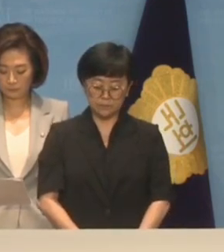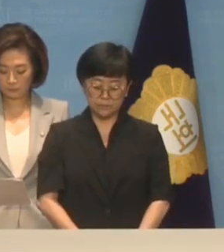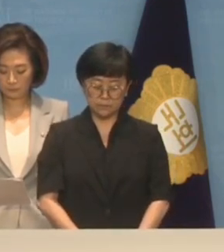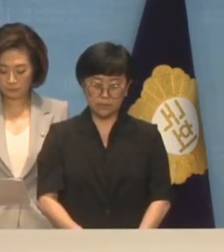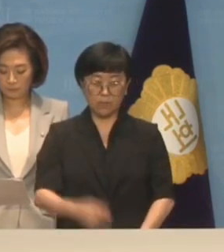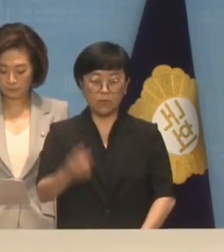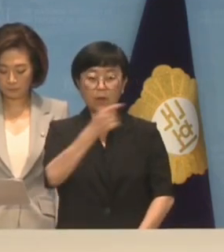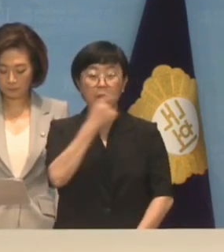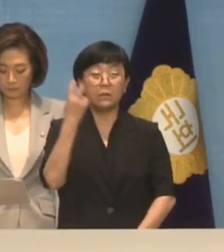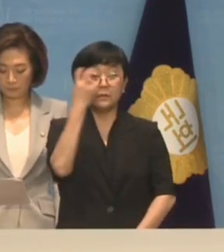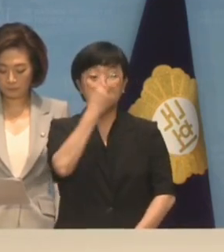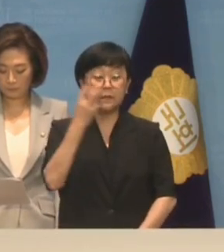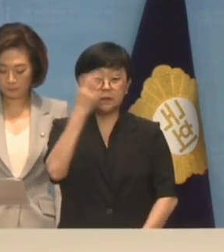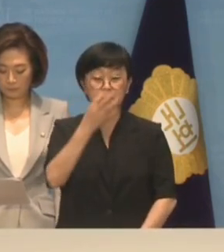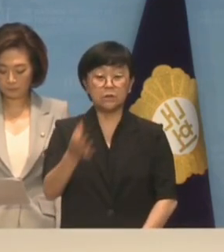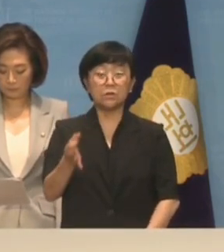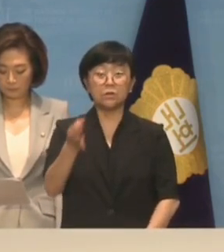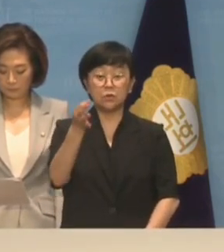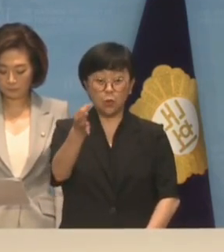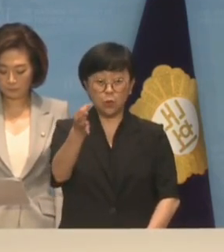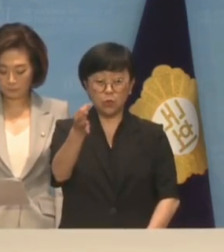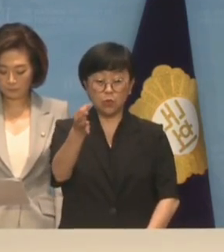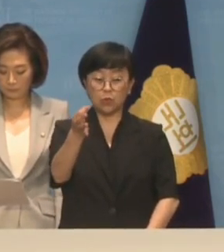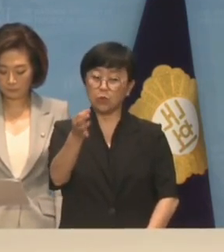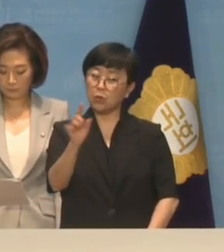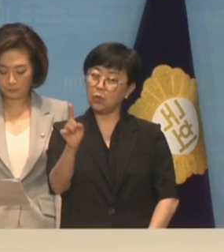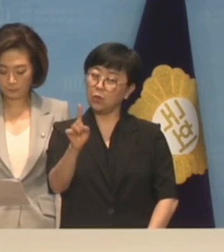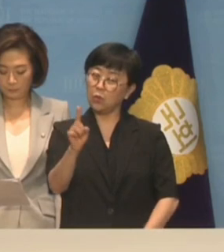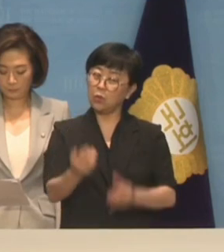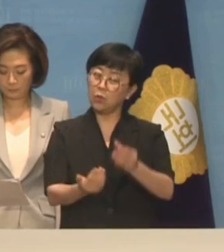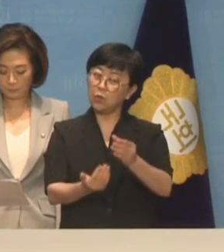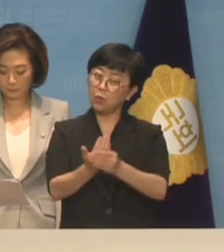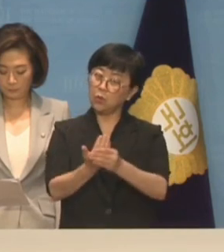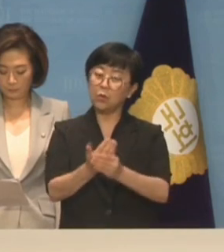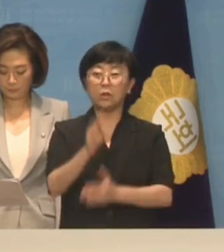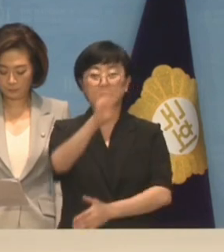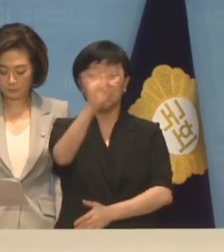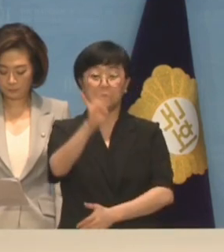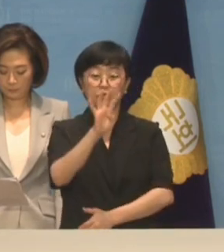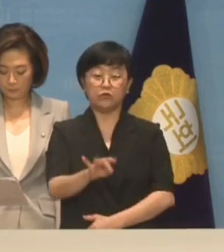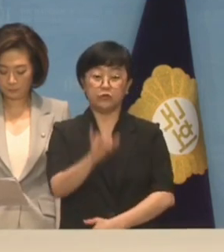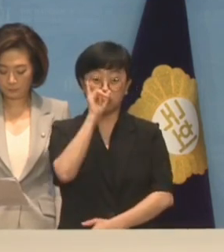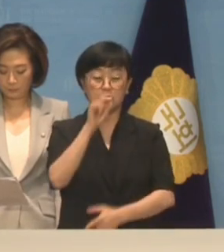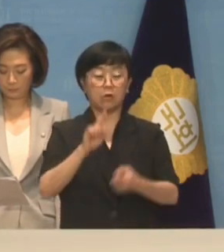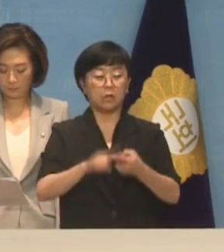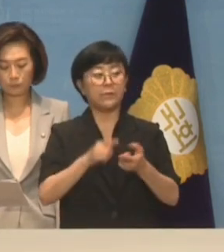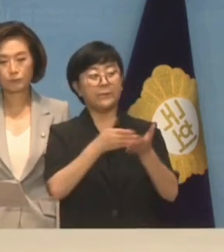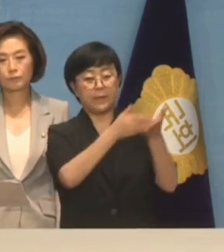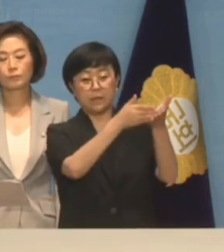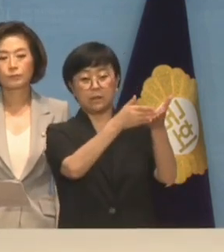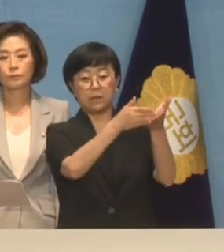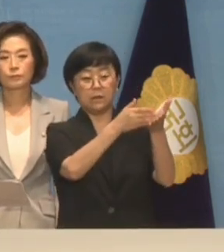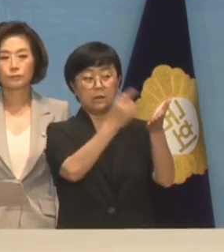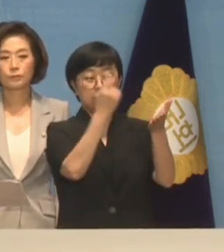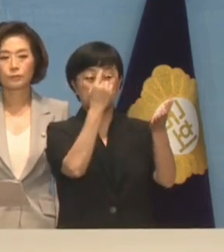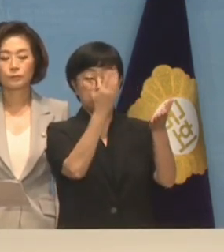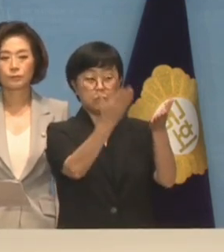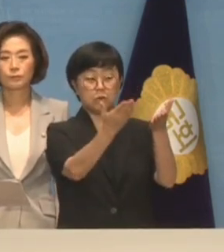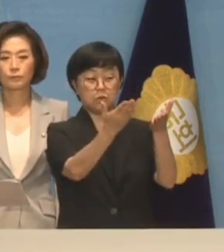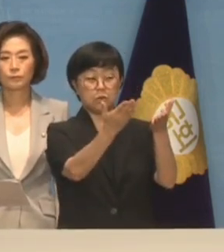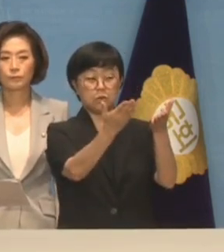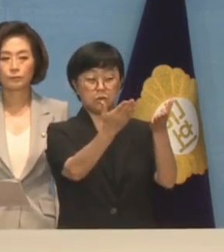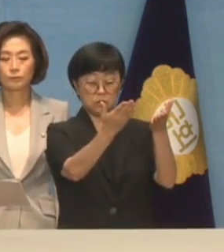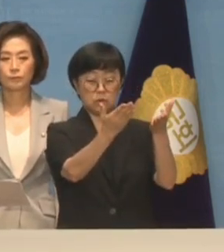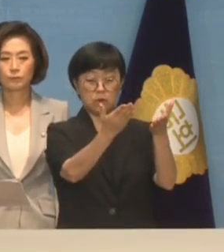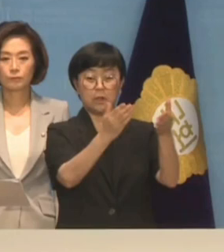그리고 그 검증 비용이 어디서 왔는지에 대해서도 저희들이 의문을 가지고 제기하고 있는데 이런 것들에 대해서 질문에 대해서